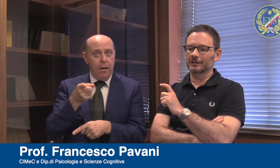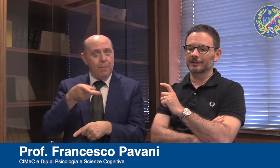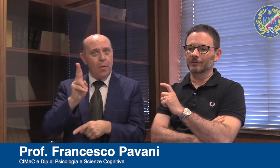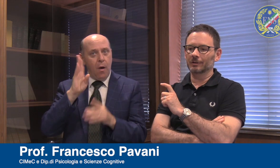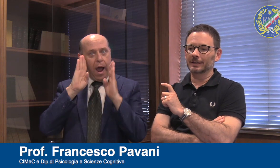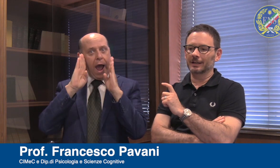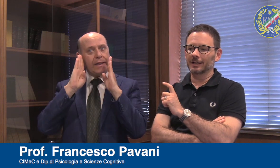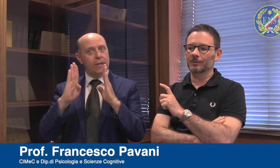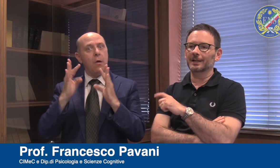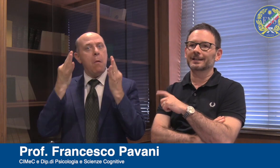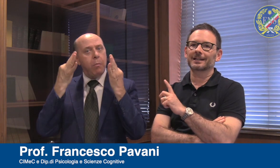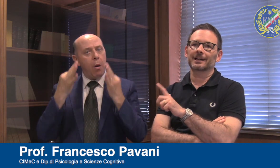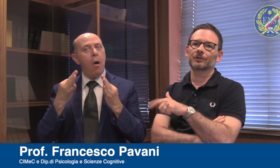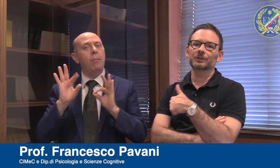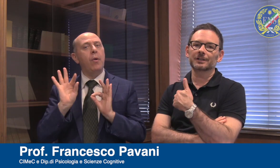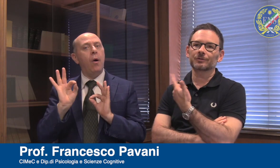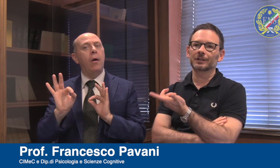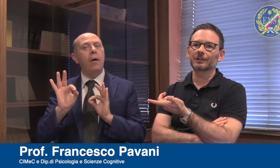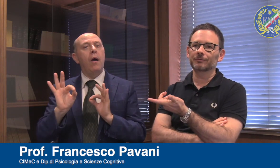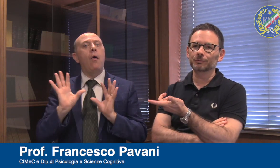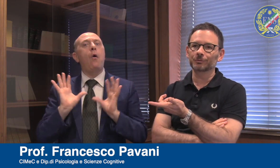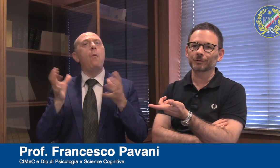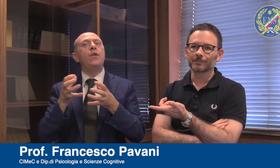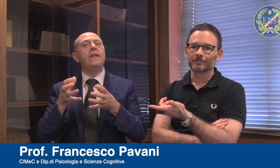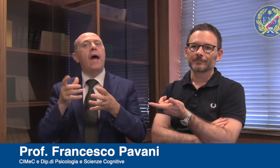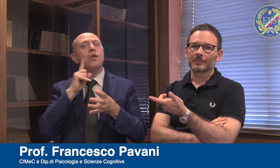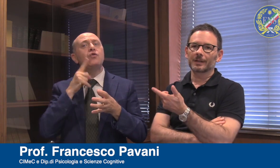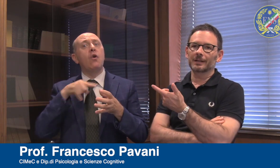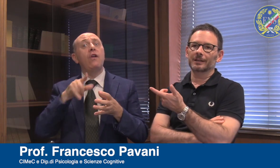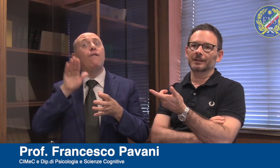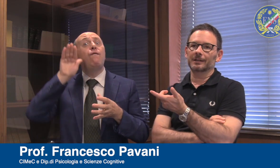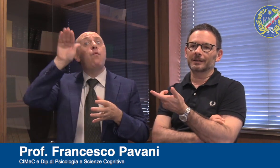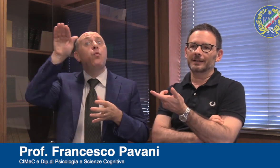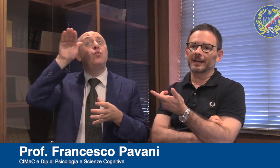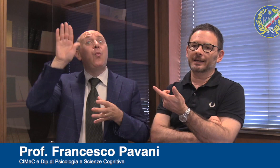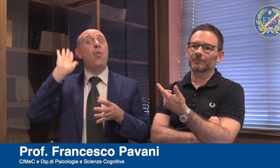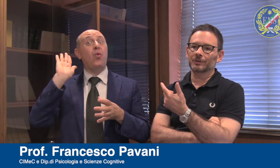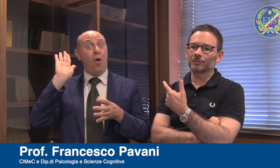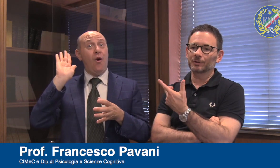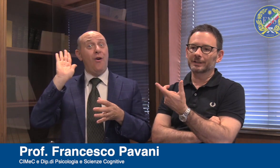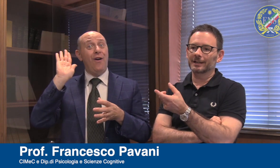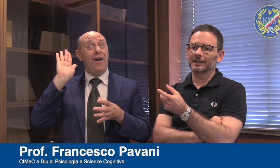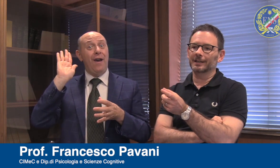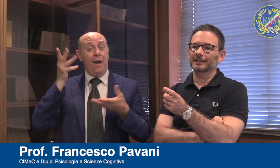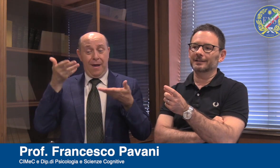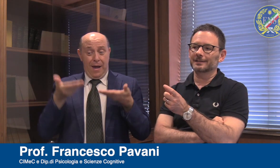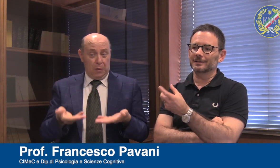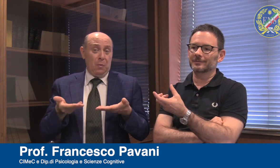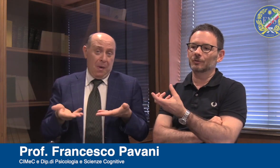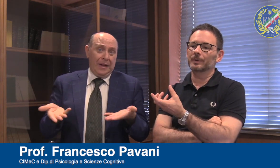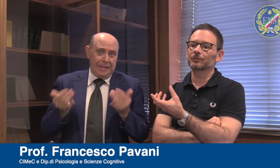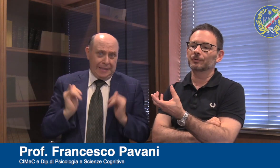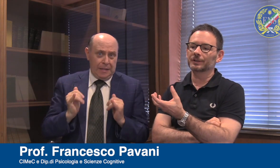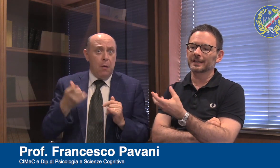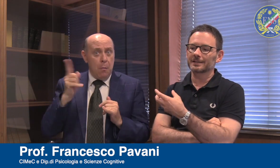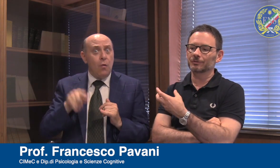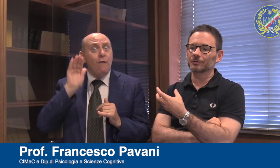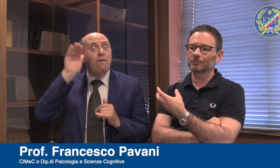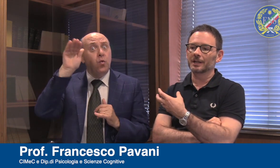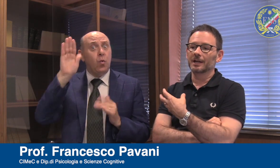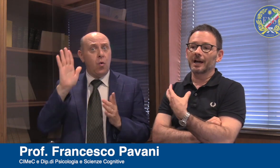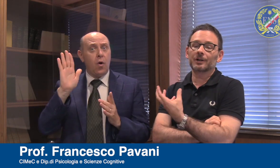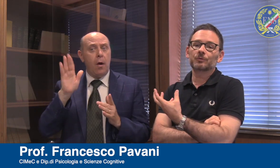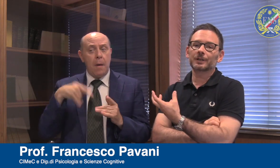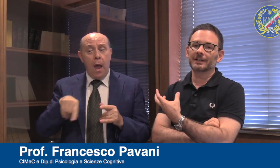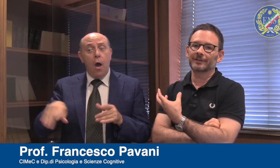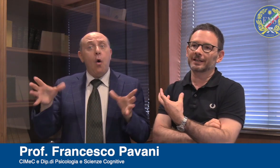un'attenzione rivolta a quella che sarà la comunità sorda del futuro, che è una comunità che si sviluppa in un contesto in